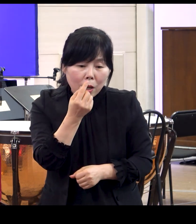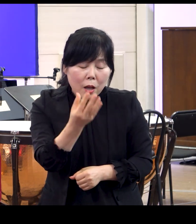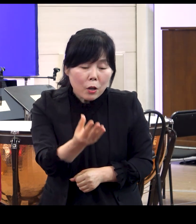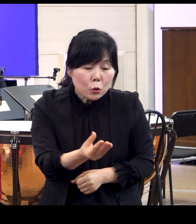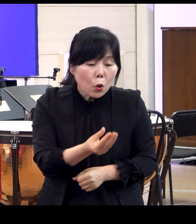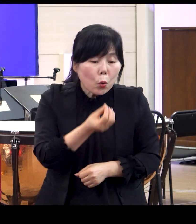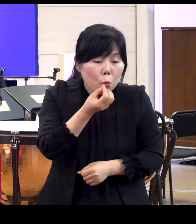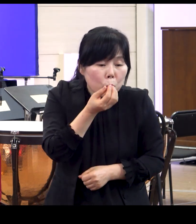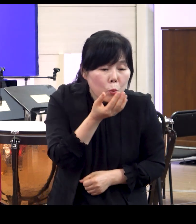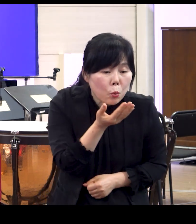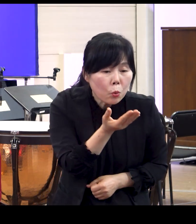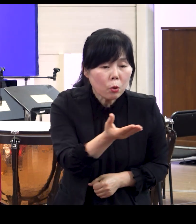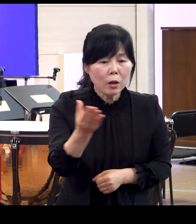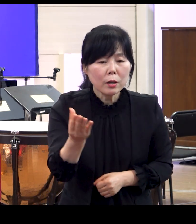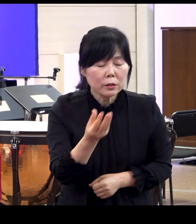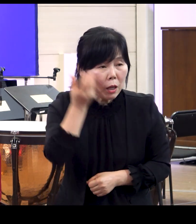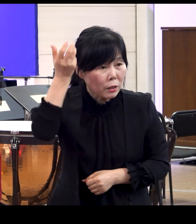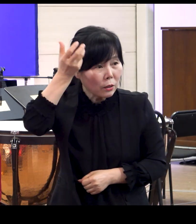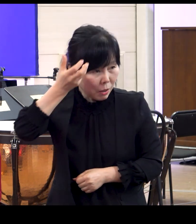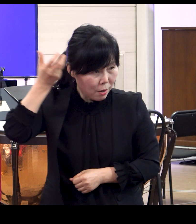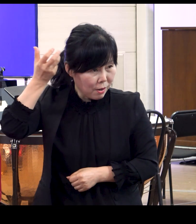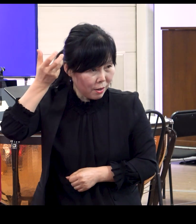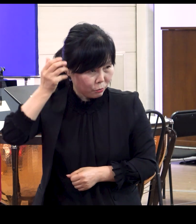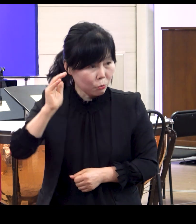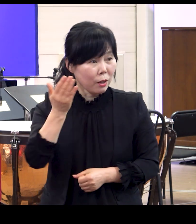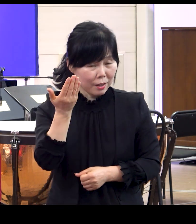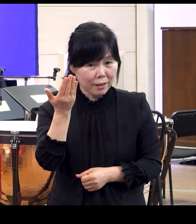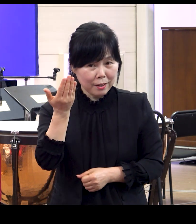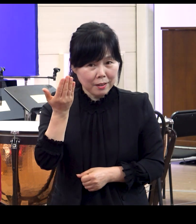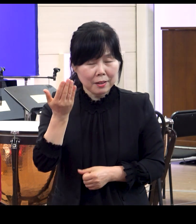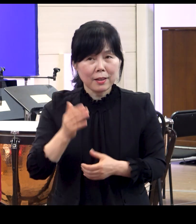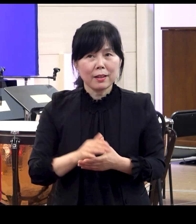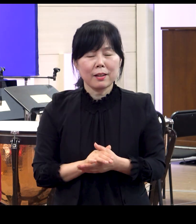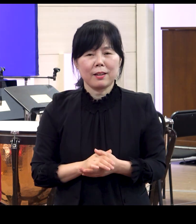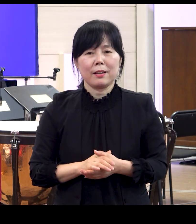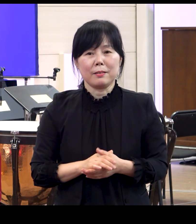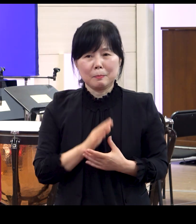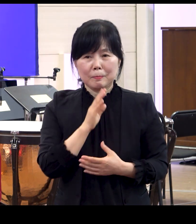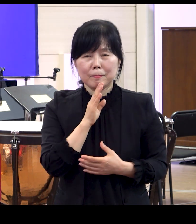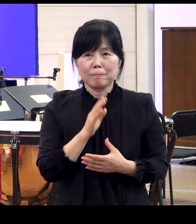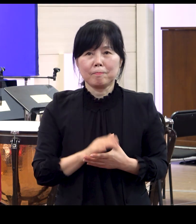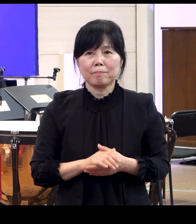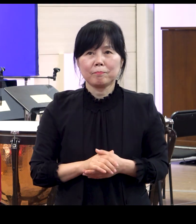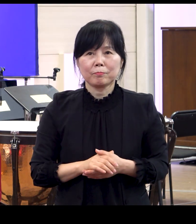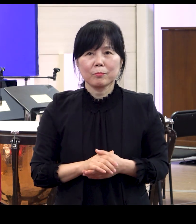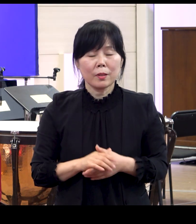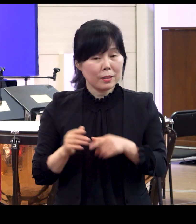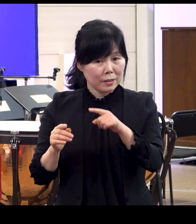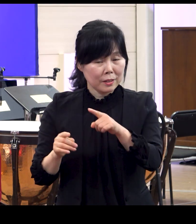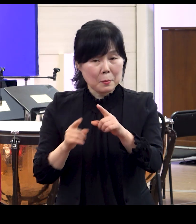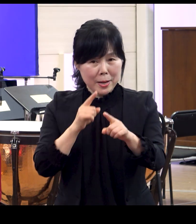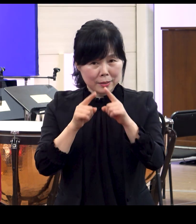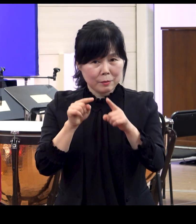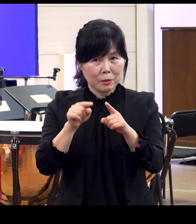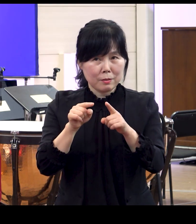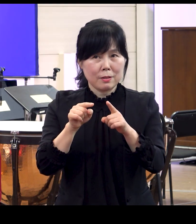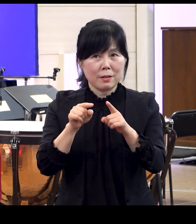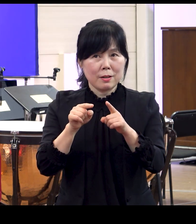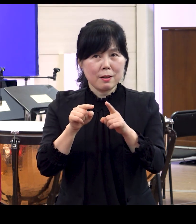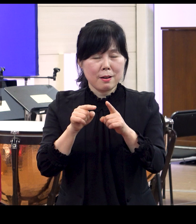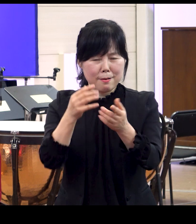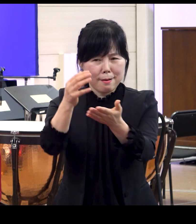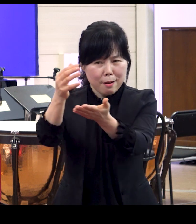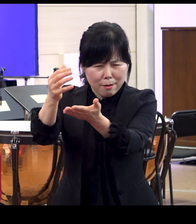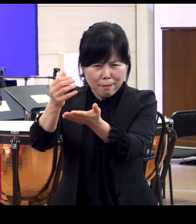코에 생기를 불어넣어 생명이 되게 하셨습니다. 사랑하는 여러분, 이